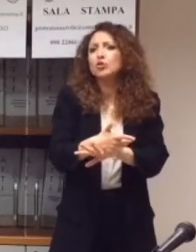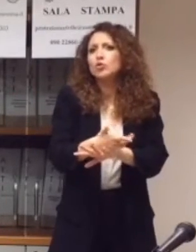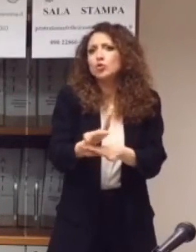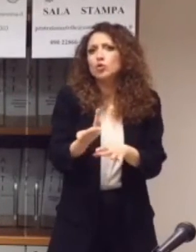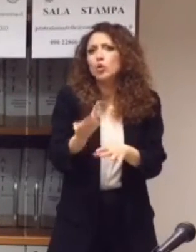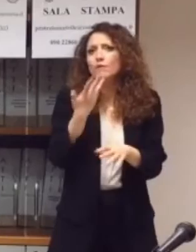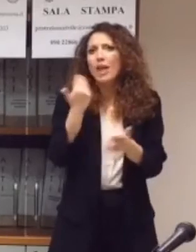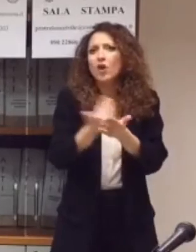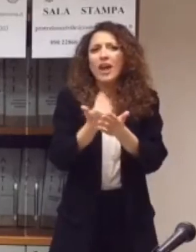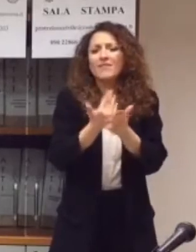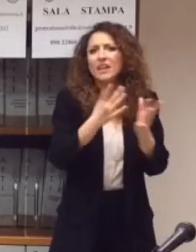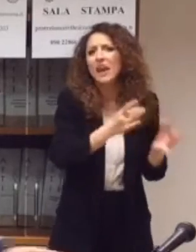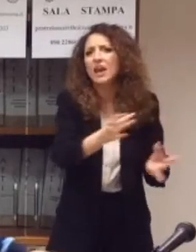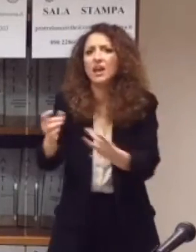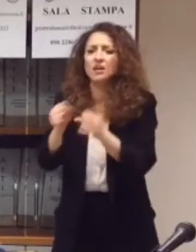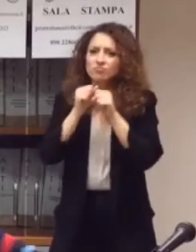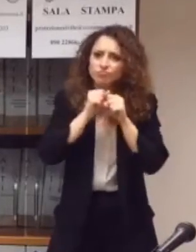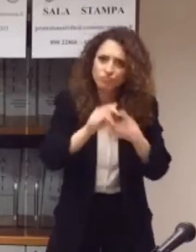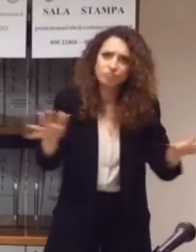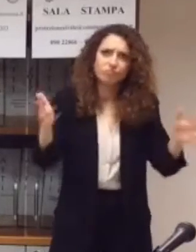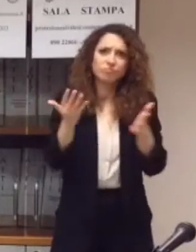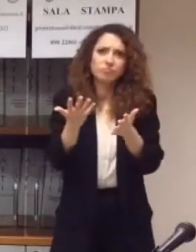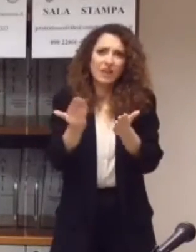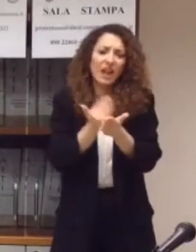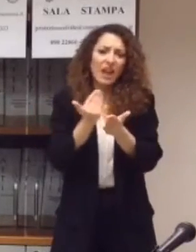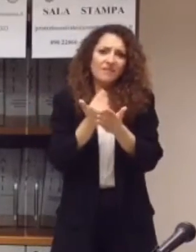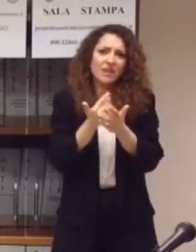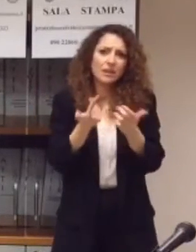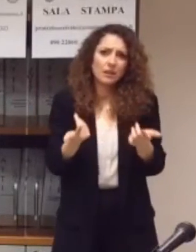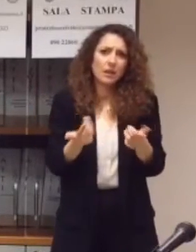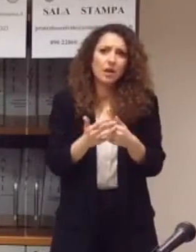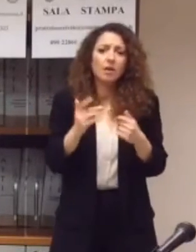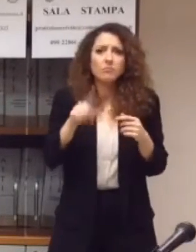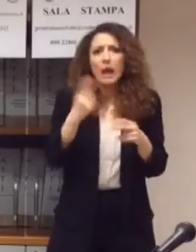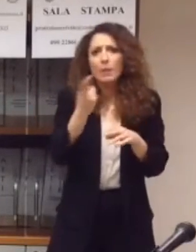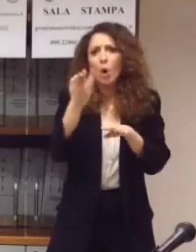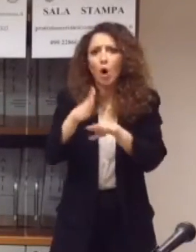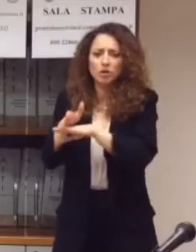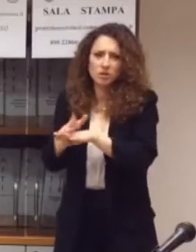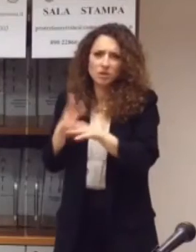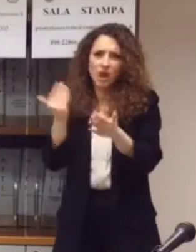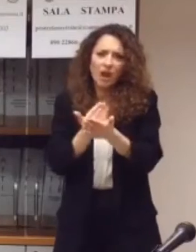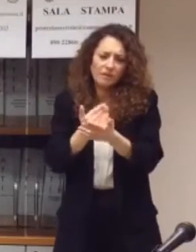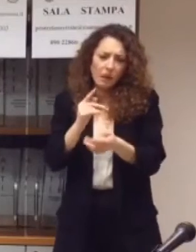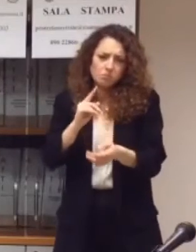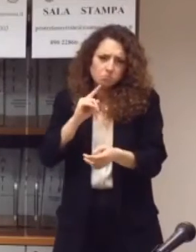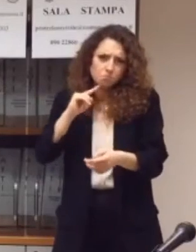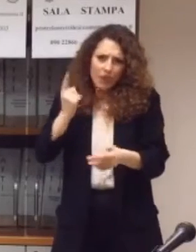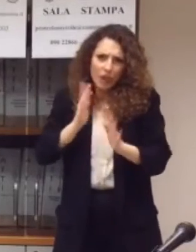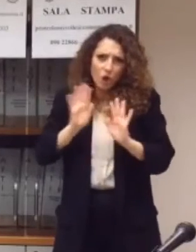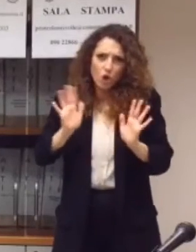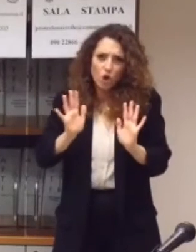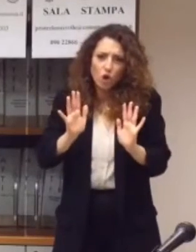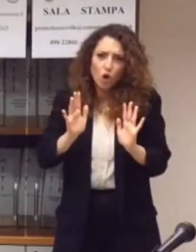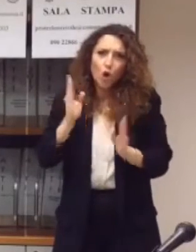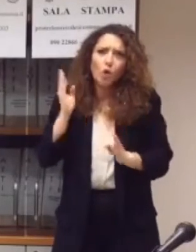ho anche evitato la diffusione maggiore del coronavirus o anche morti. Quindi meglio eventualmente